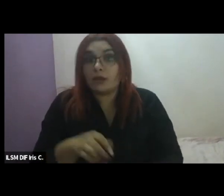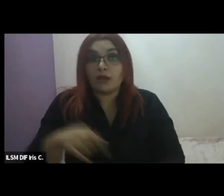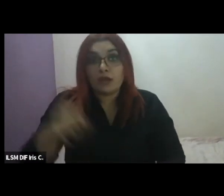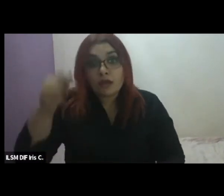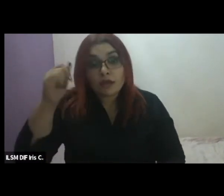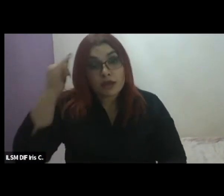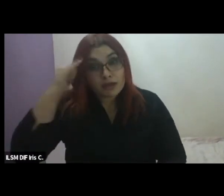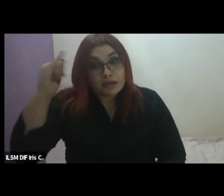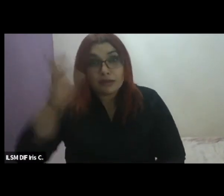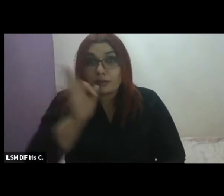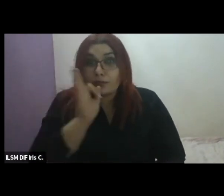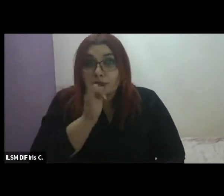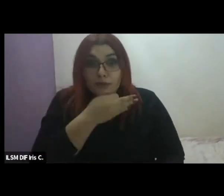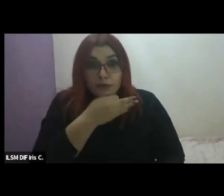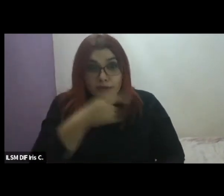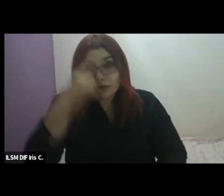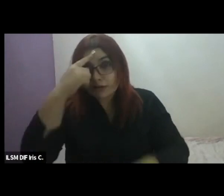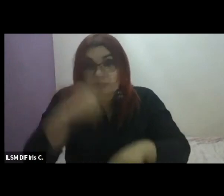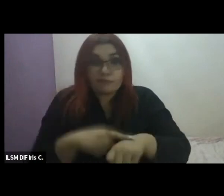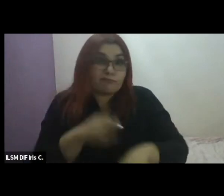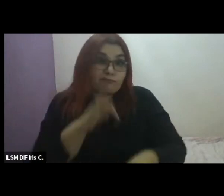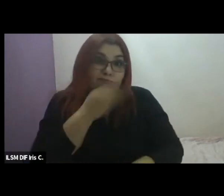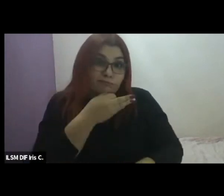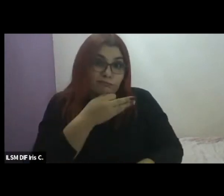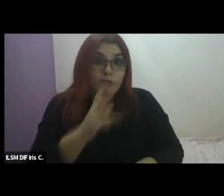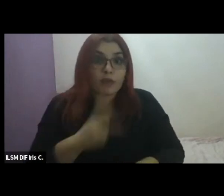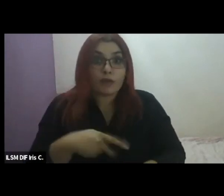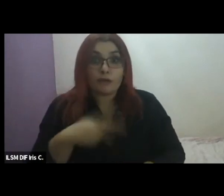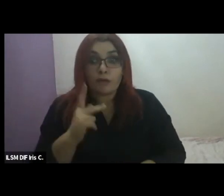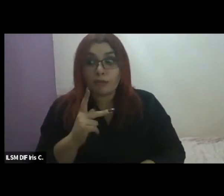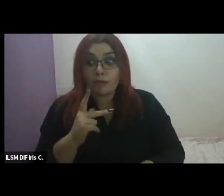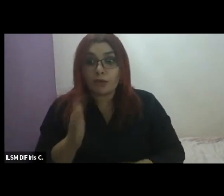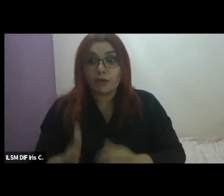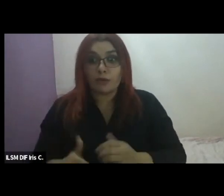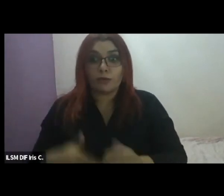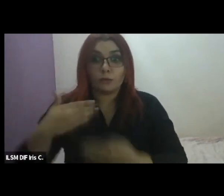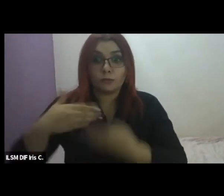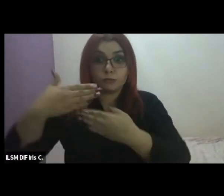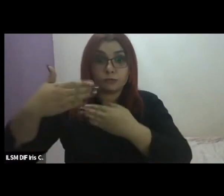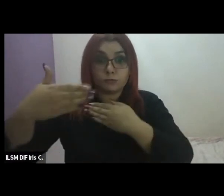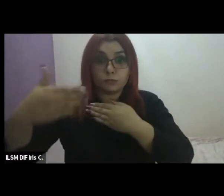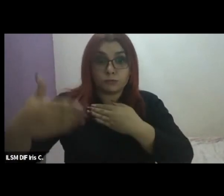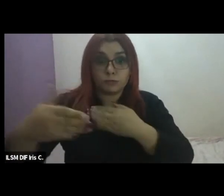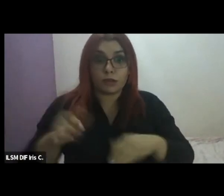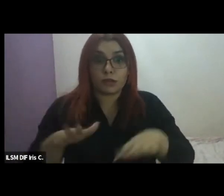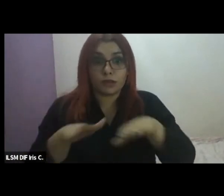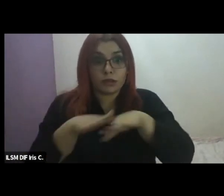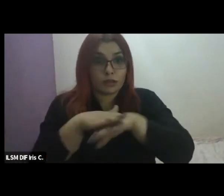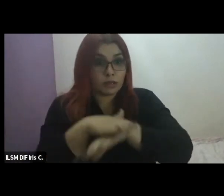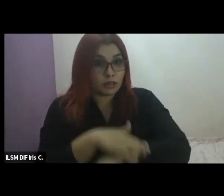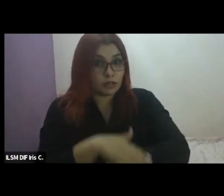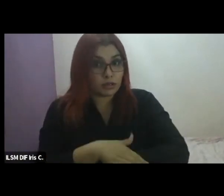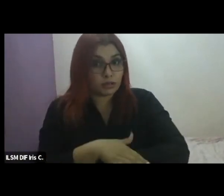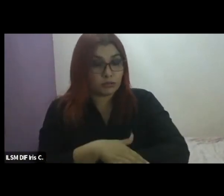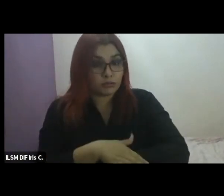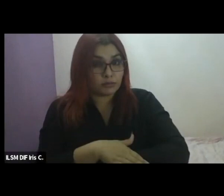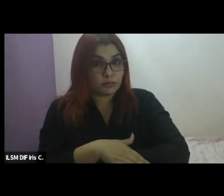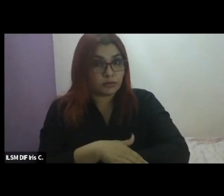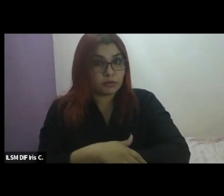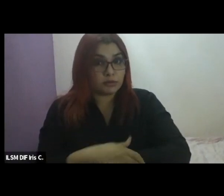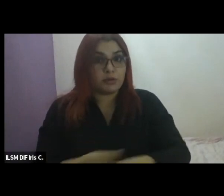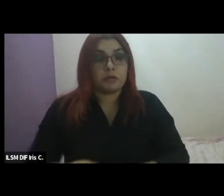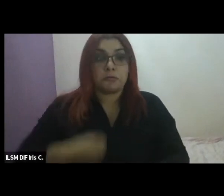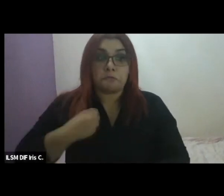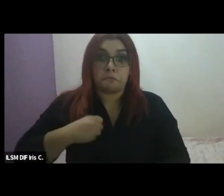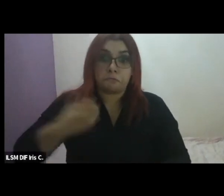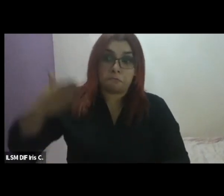de la década de los 70 todo cambia y todo se nos mueve y entramos a una zona gris